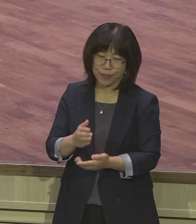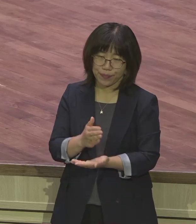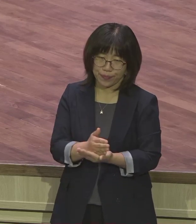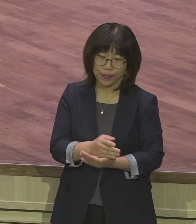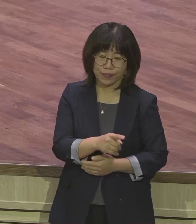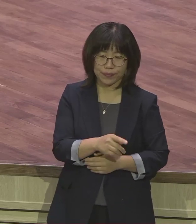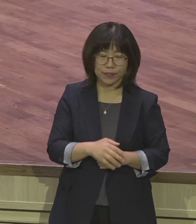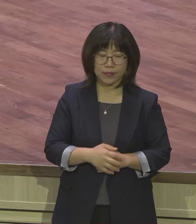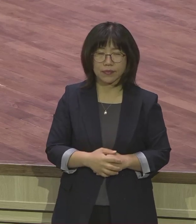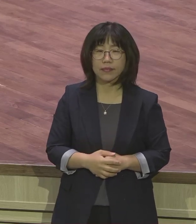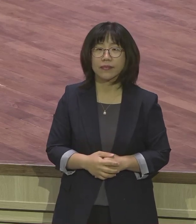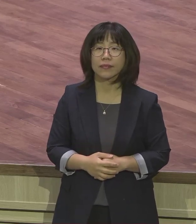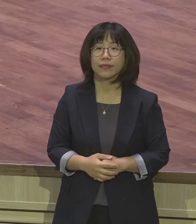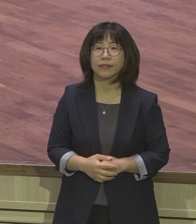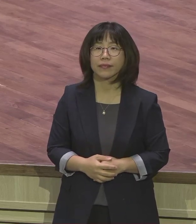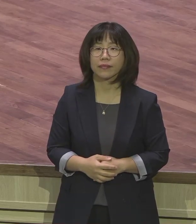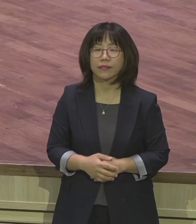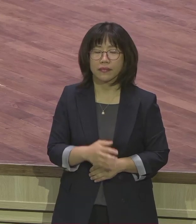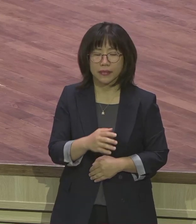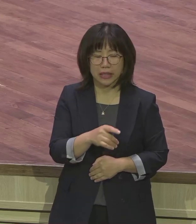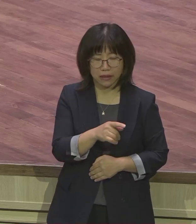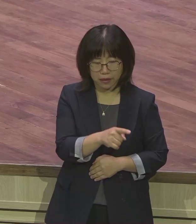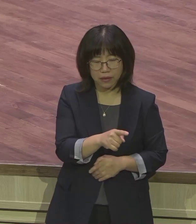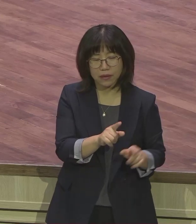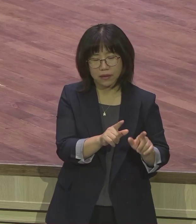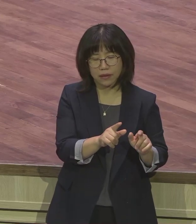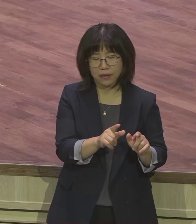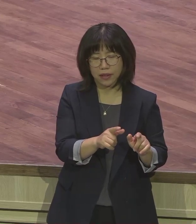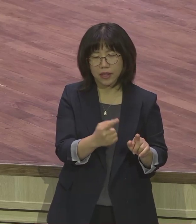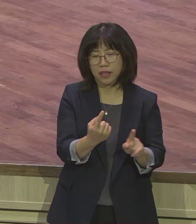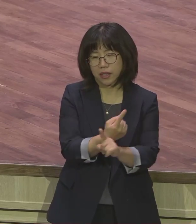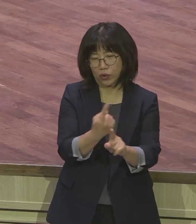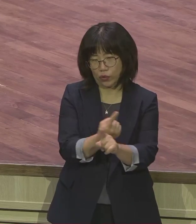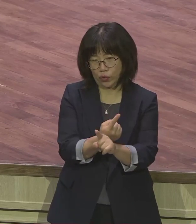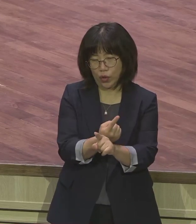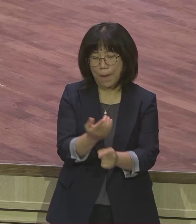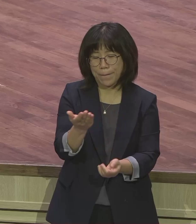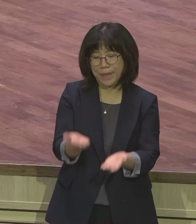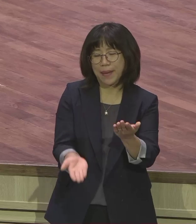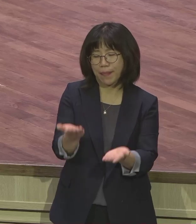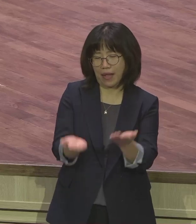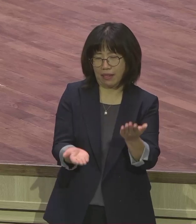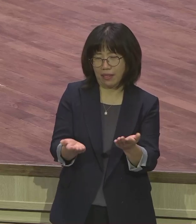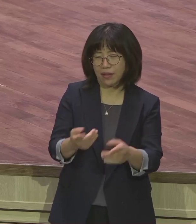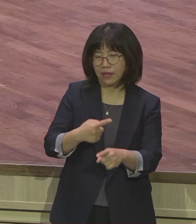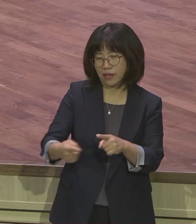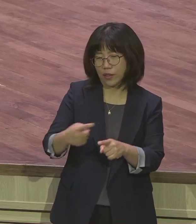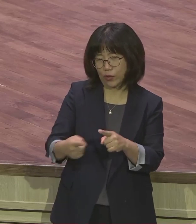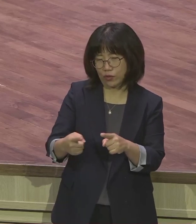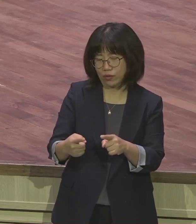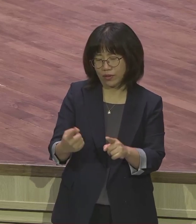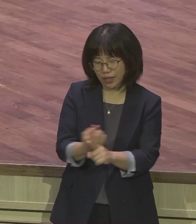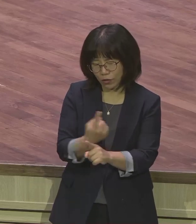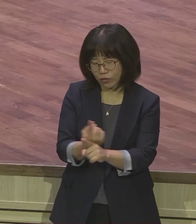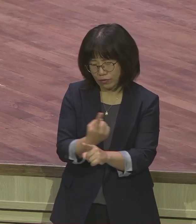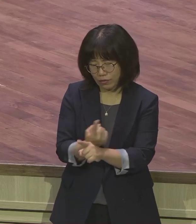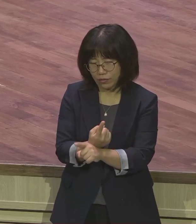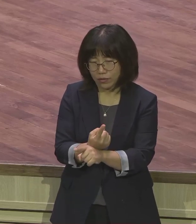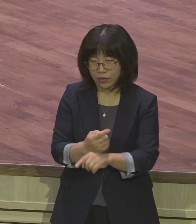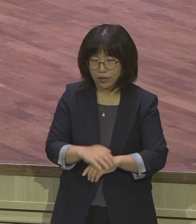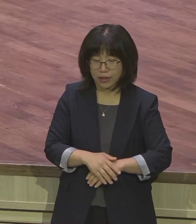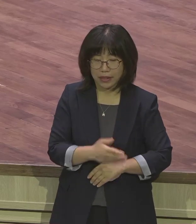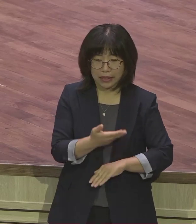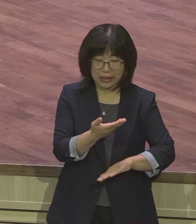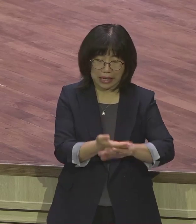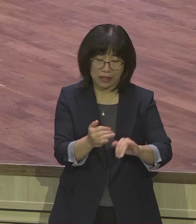남은 이 사람 저랬다. 아, 이 사람 치유받아야 되겠구나. 비판 치유라고 했어. 비판 치유. 난 비난하고 조롱하고